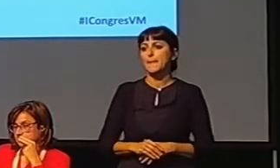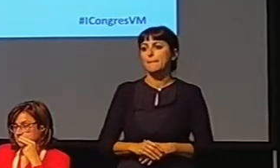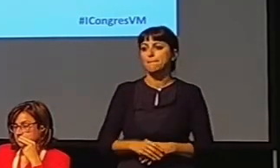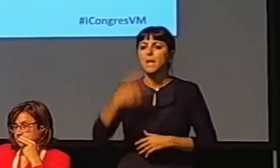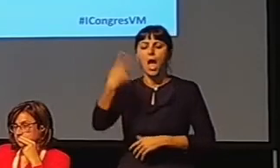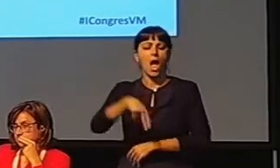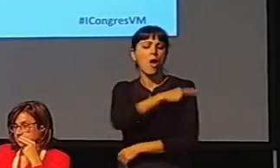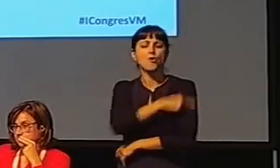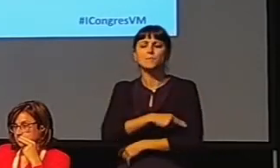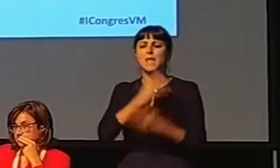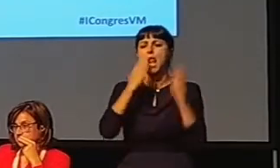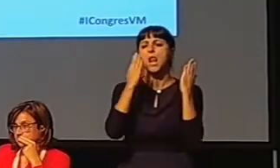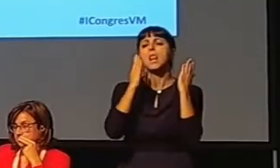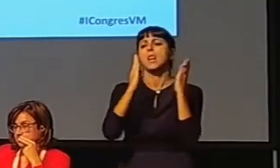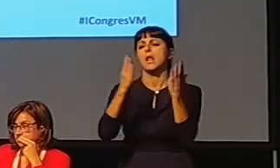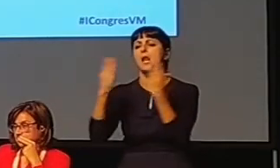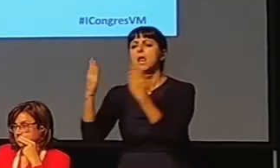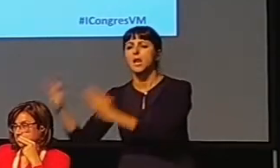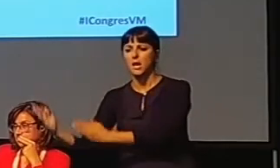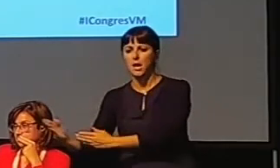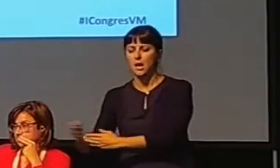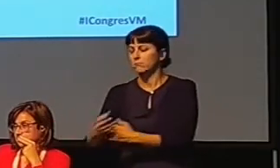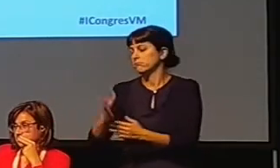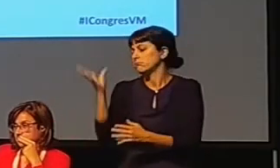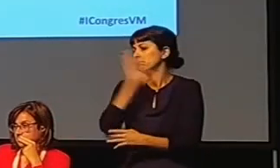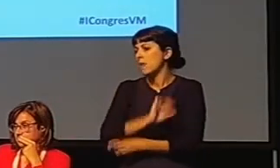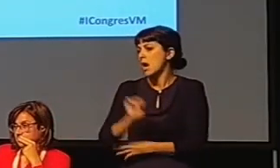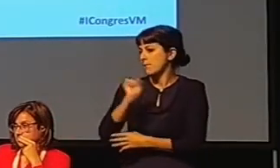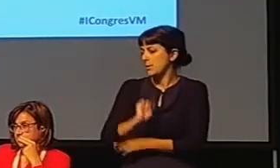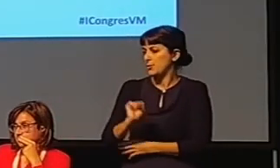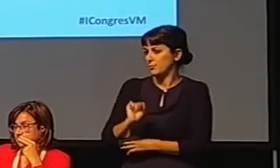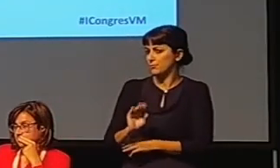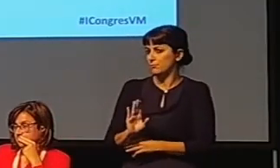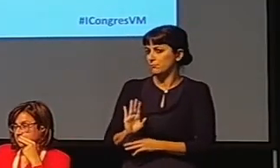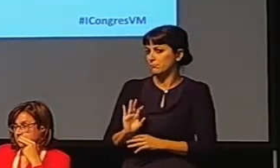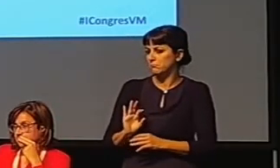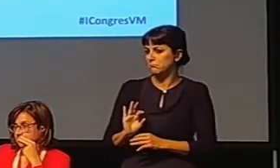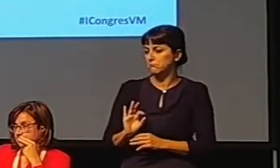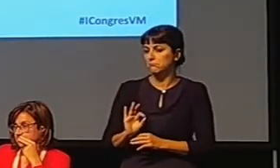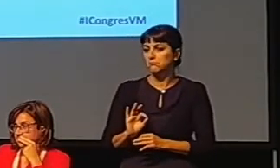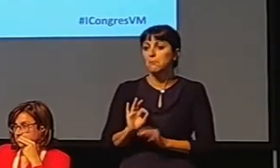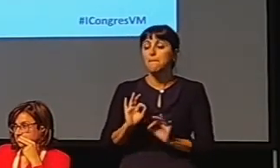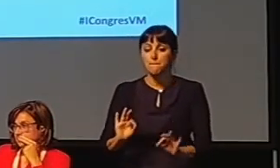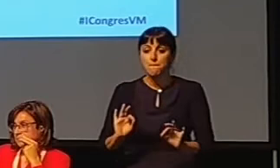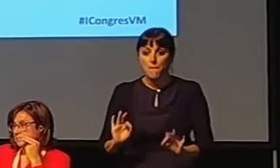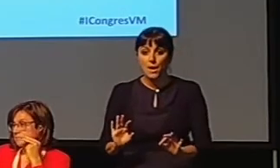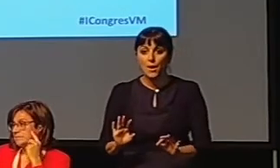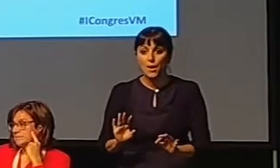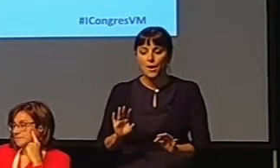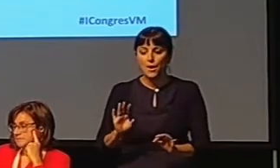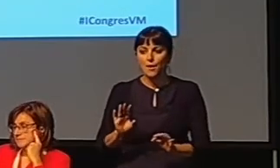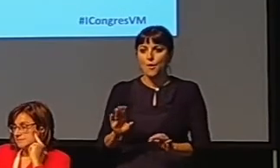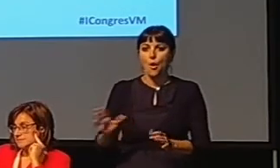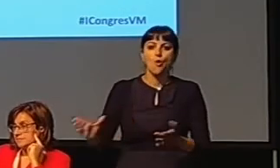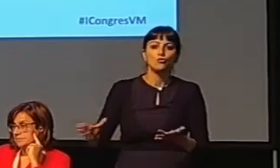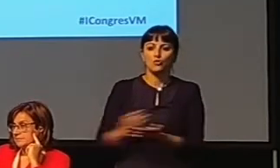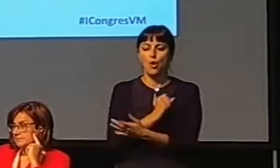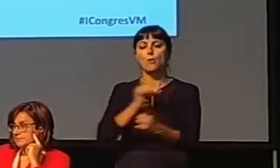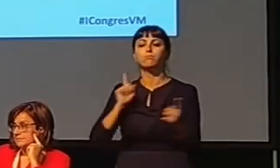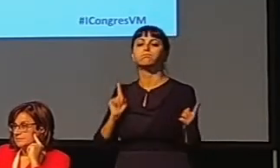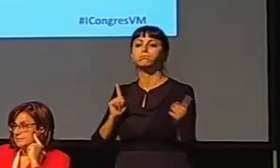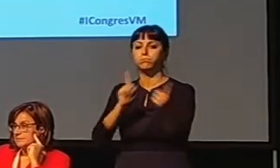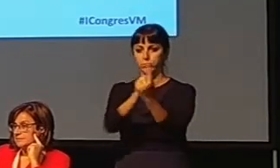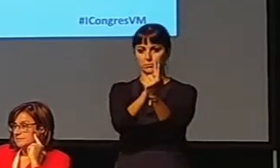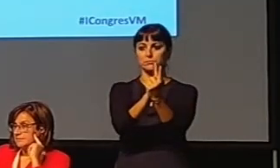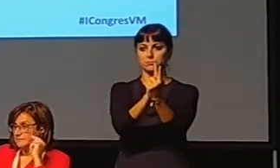hospital clínic és l'hòstia, és meravellós. Sí? Basar el nostre abordatge en un